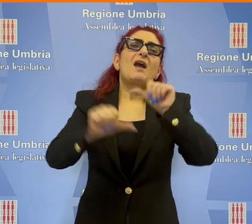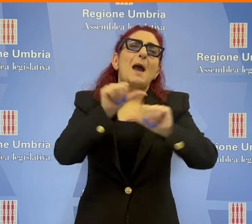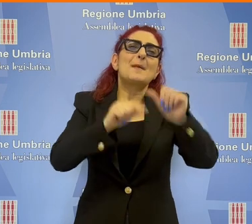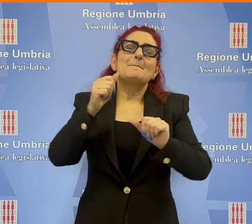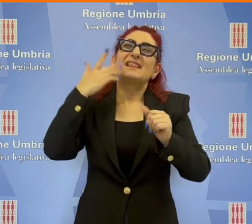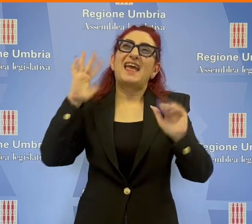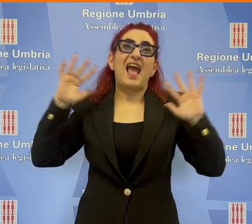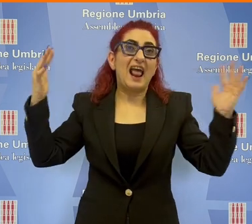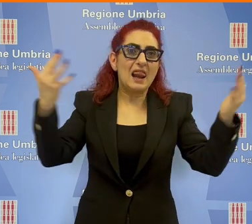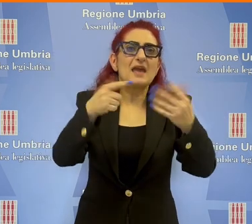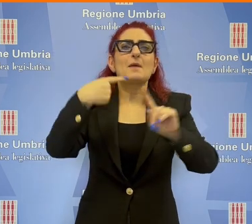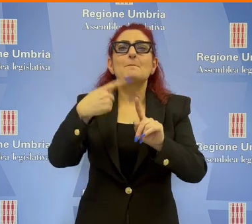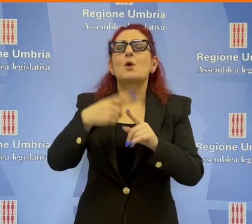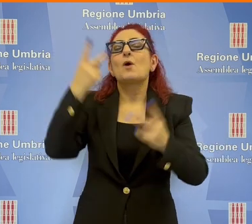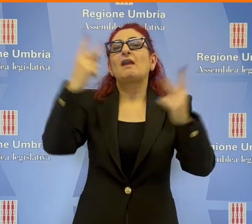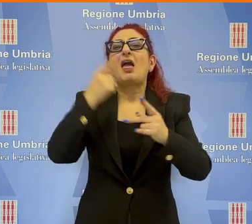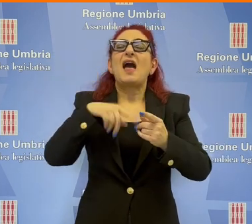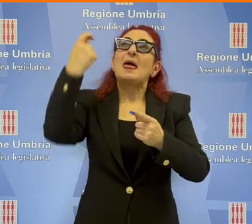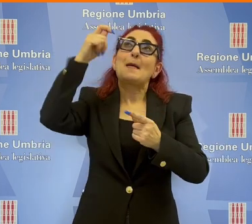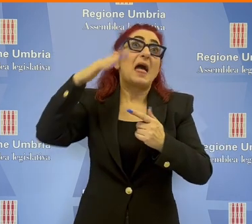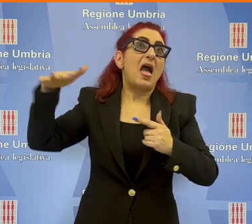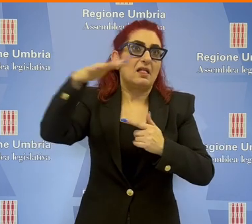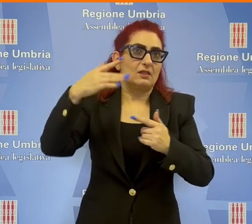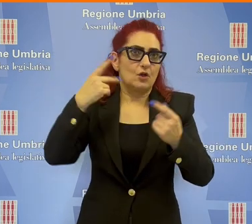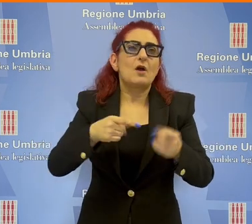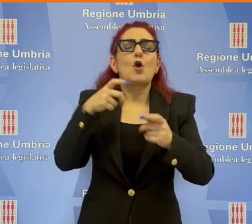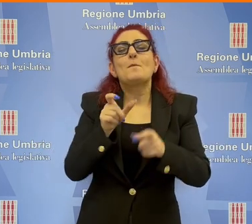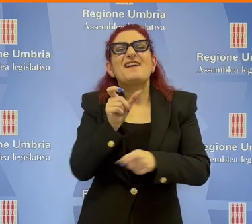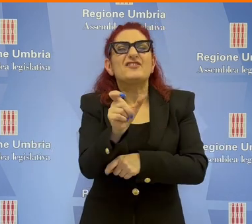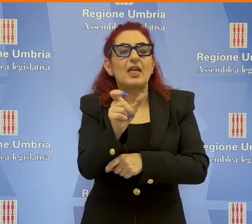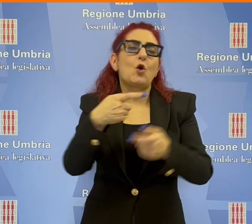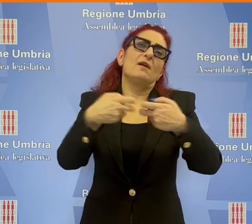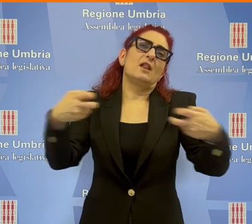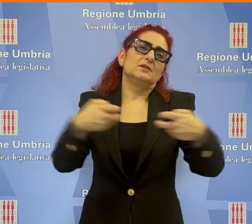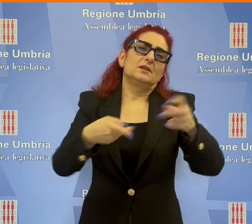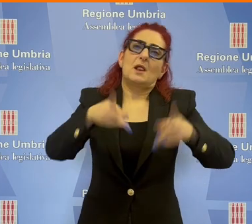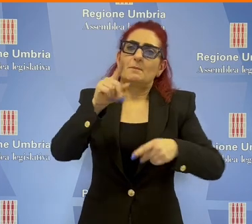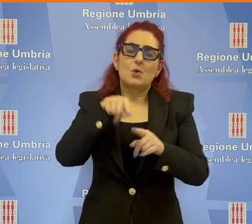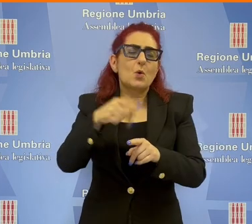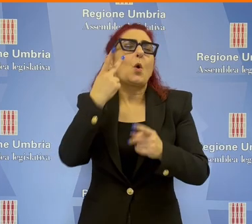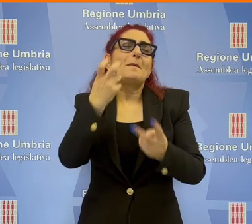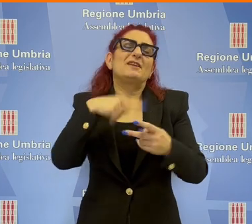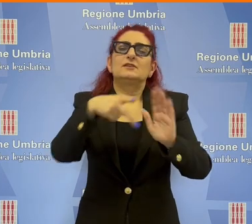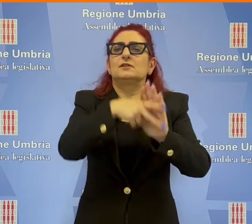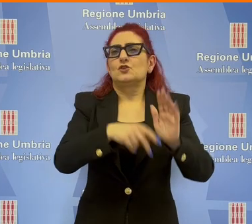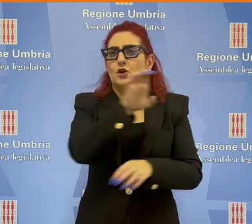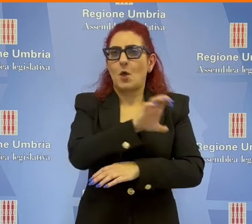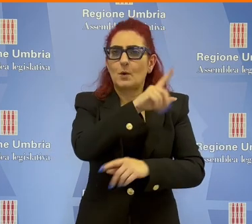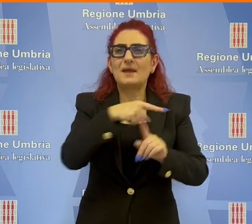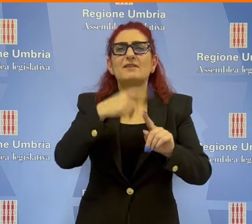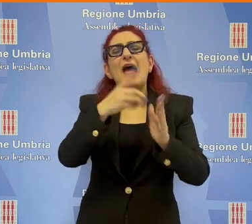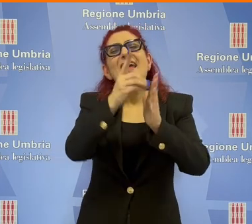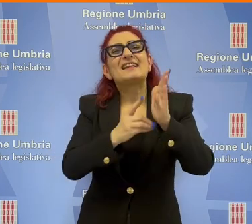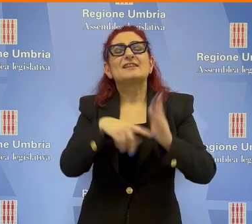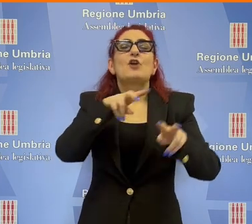condizioni meteorologiche, rendendo più flessibili i vincoli come previsto dalle stesse norme europee sulla base dei dati